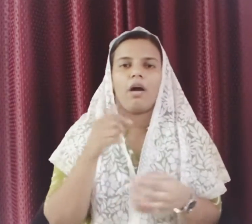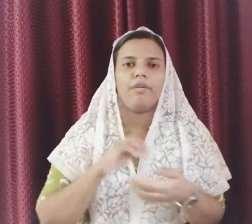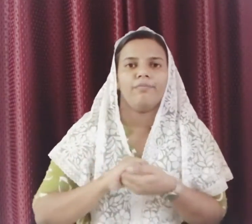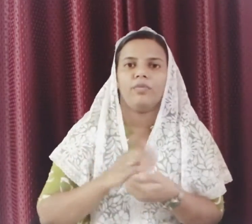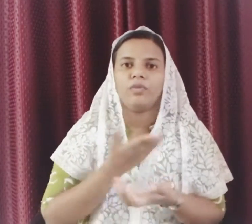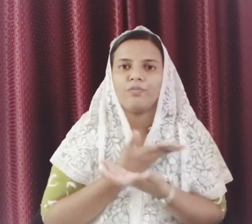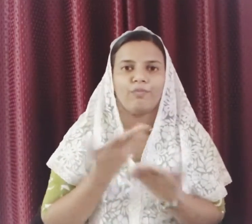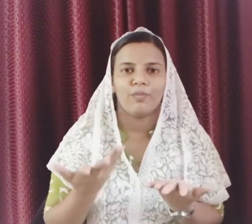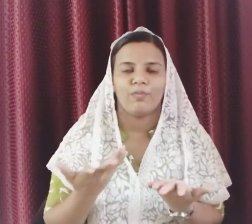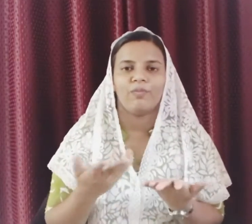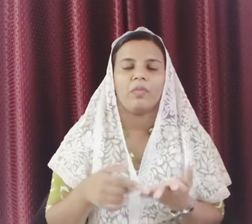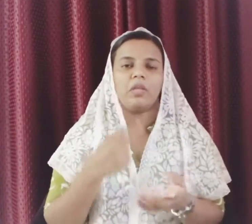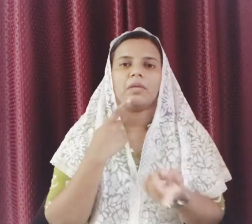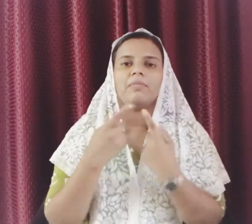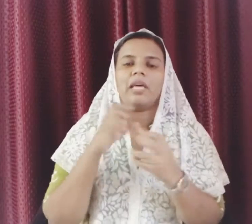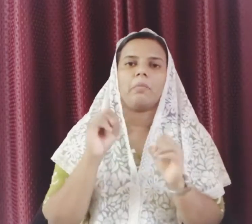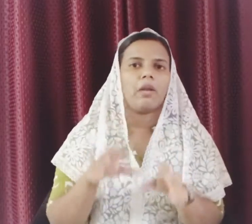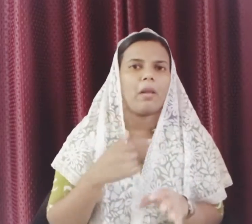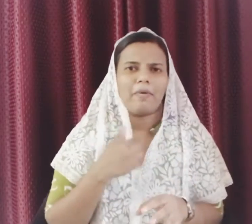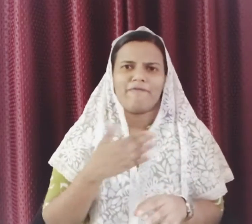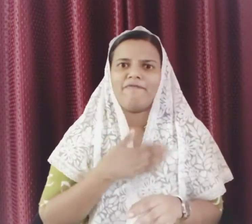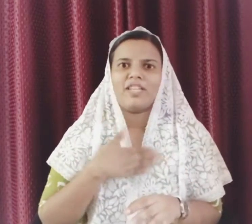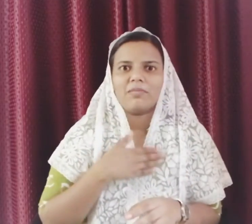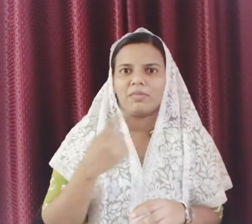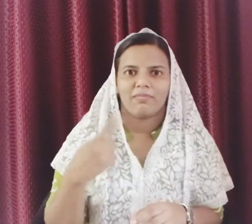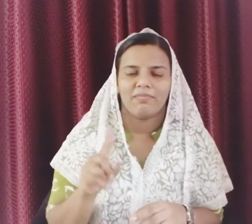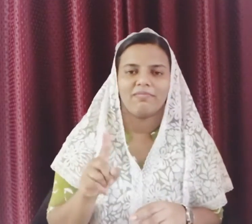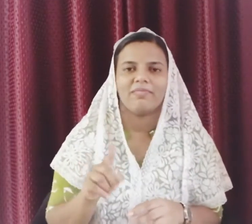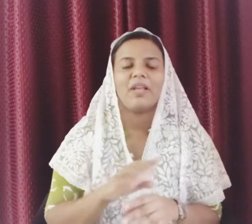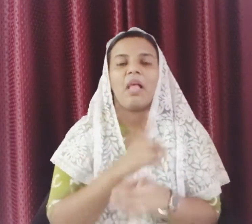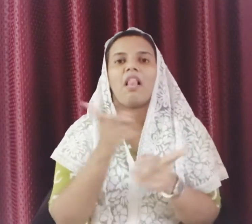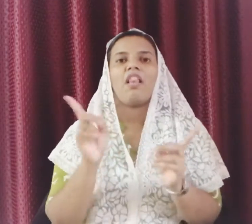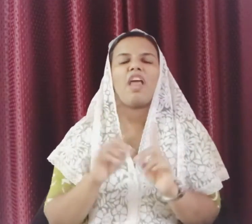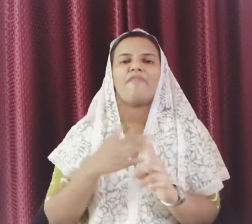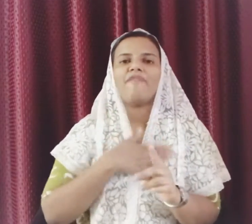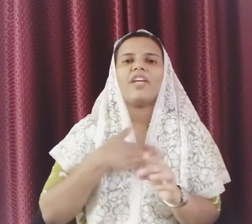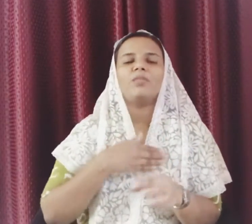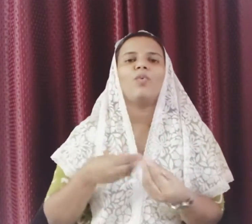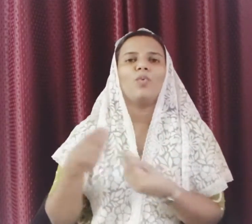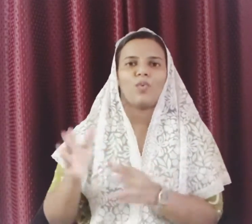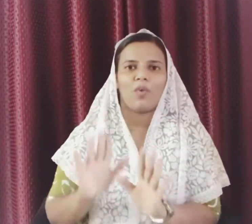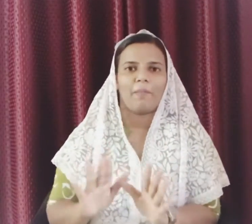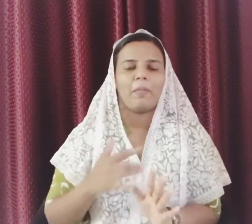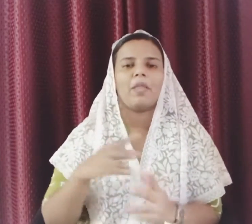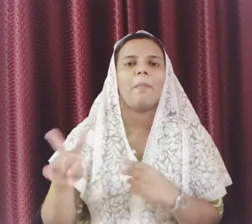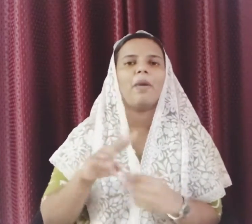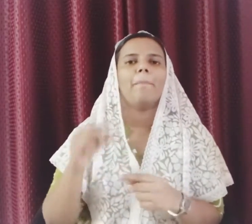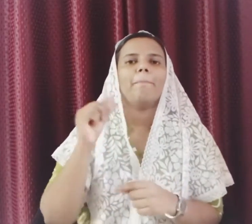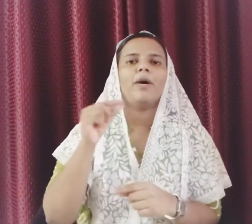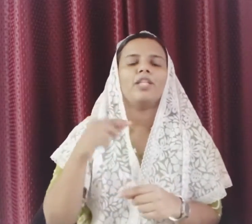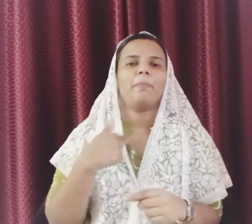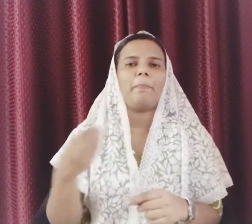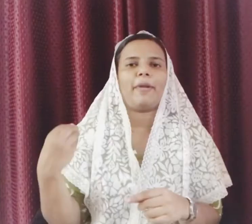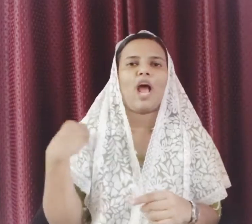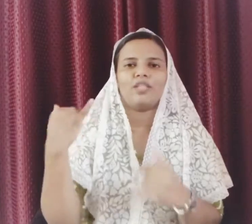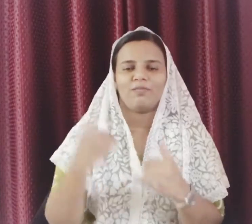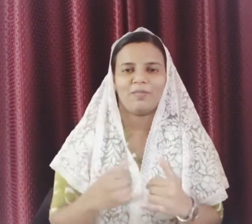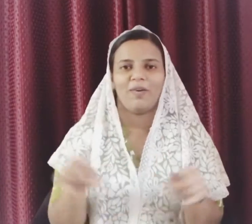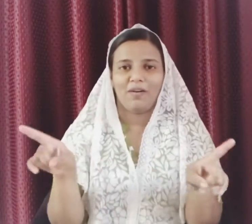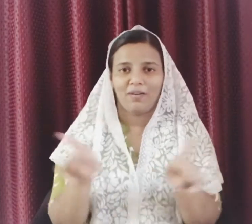അതെനിക്ക് ദുഃഖമാണ്, എന്നോട് മിണ്ടാതിരിക്കുമ്പോൾ ആമേൻ അതെനിക്ക് ദുഃഖമാണ്. ഇതെല്ലാം എന്തു പറ്റും? നമ്മൾ തമ്മിലുള്ള ബന്ധത്തെ ബാധിക്കും. ഇതുപോലെ തന്നെയാണ്